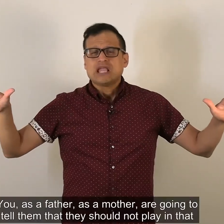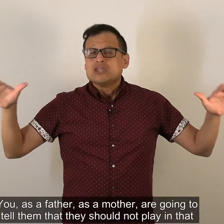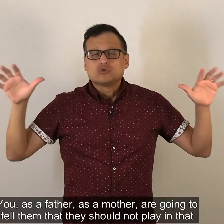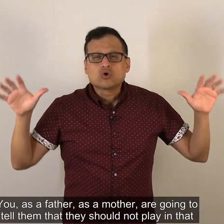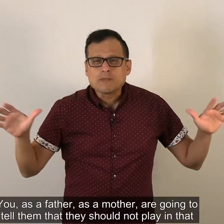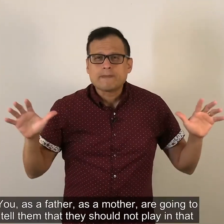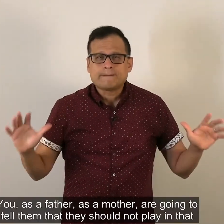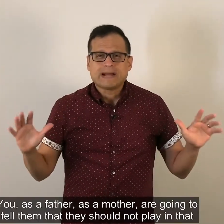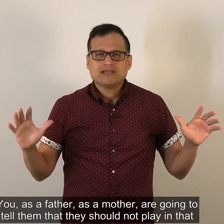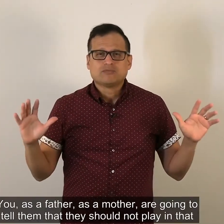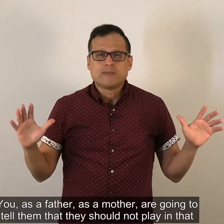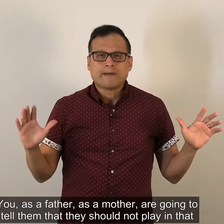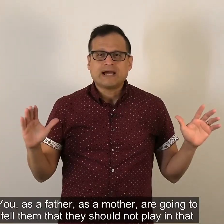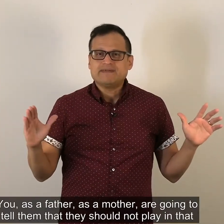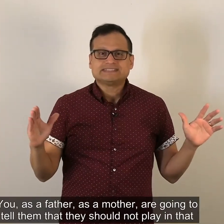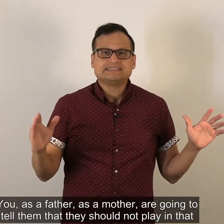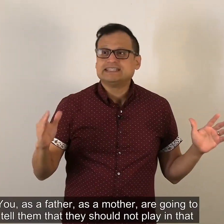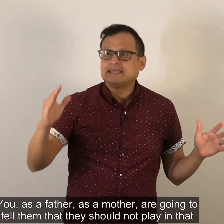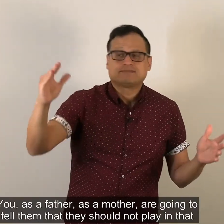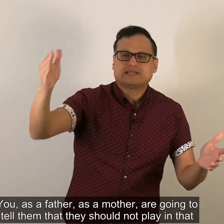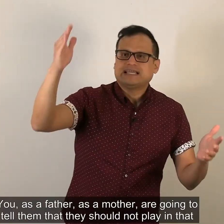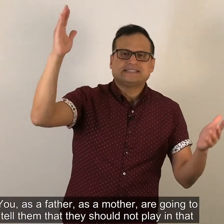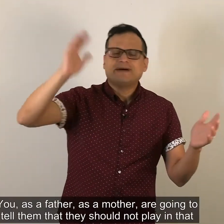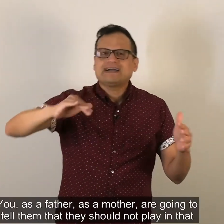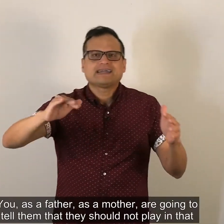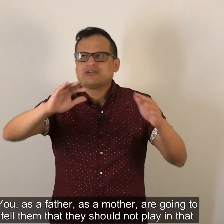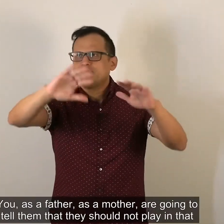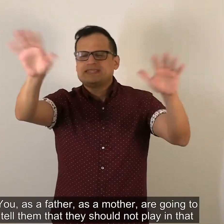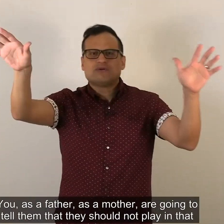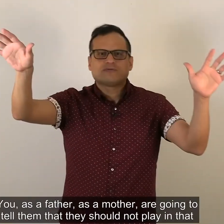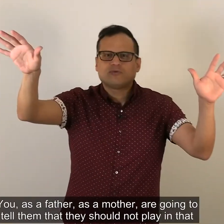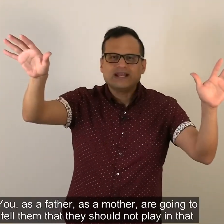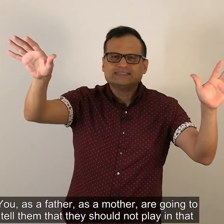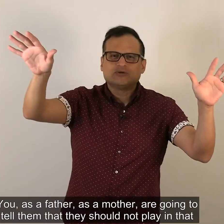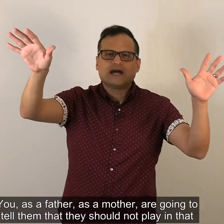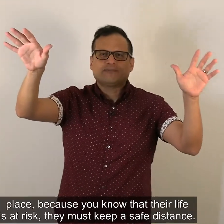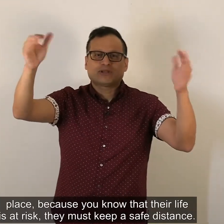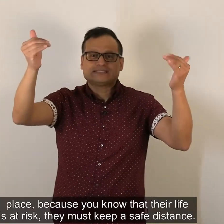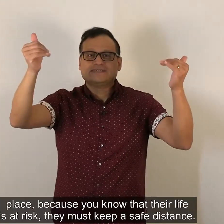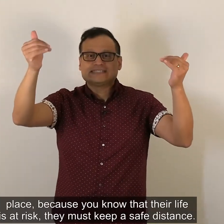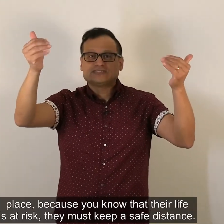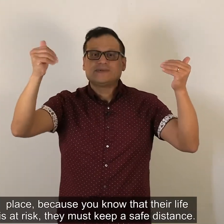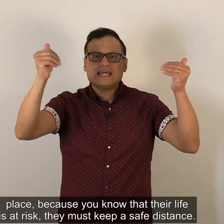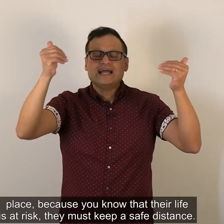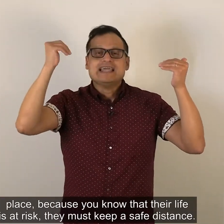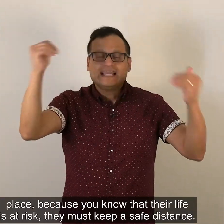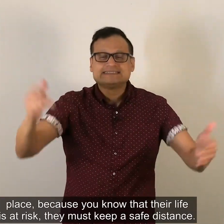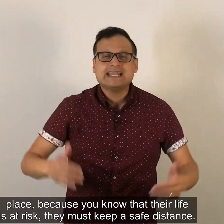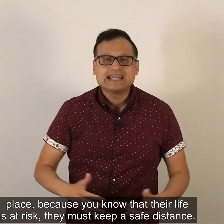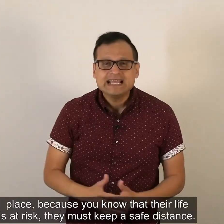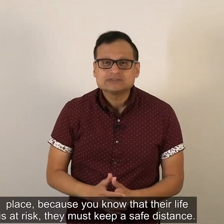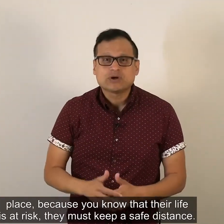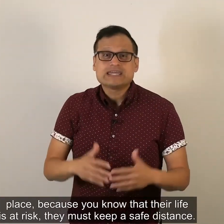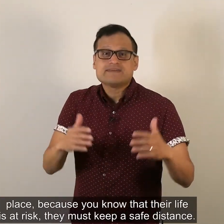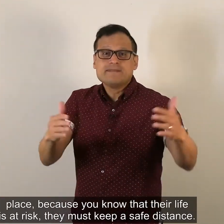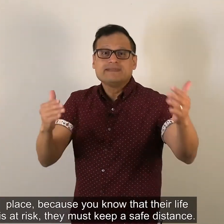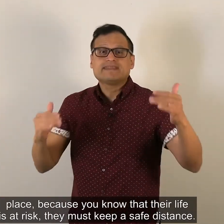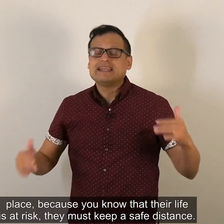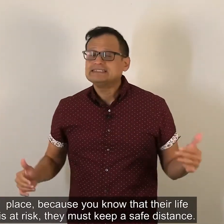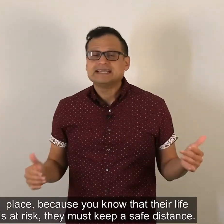Tú como papá y como mamá le vas a decir que se baje, que no debe de jugar en ese lugar porque sabes que su vida está en riesgo, que debe mantenerse a